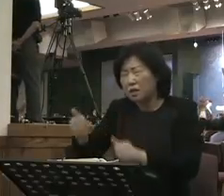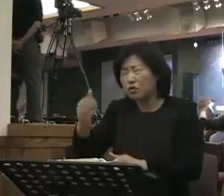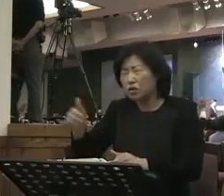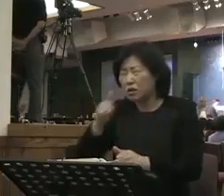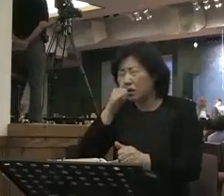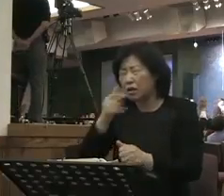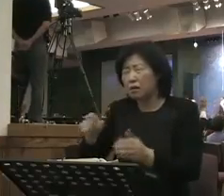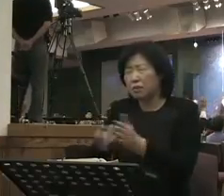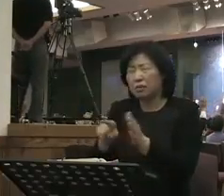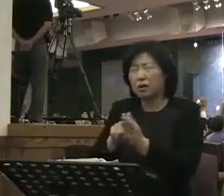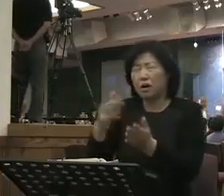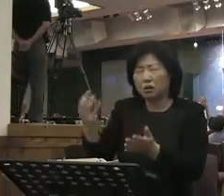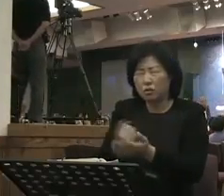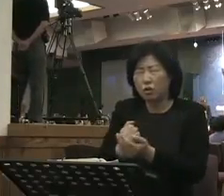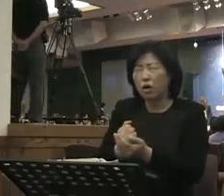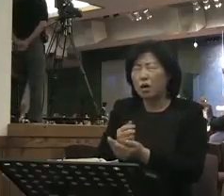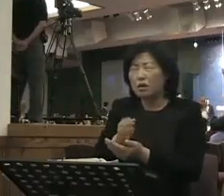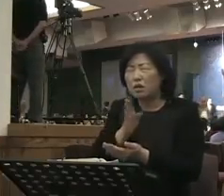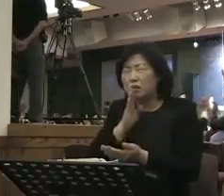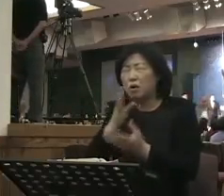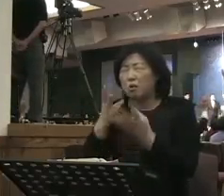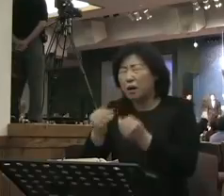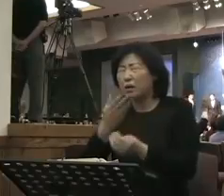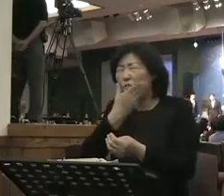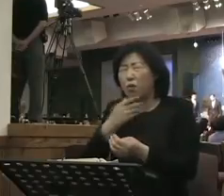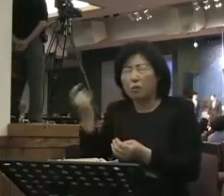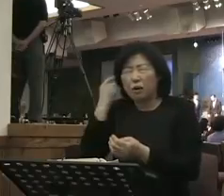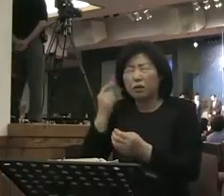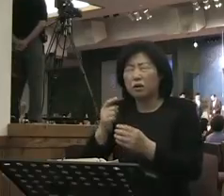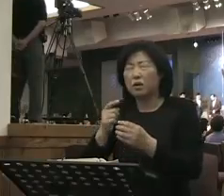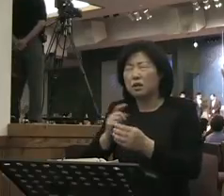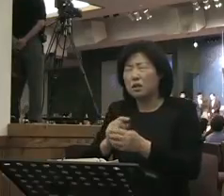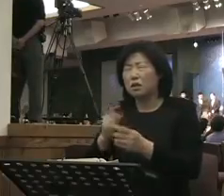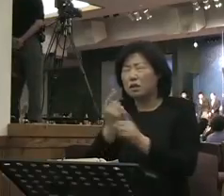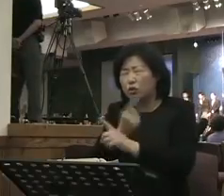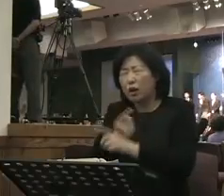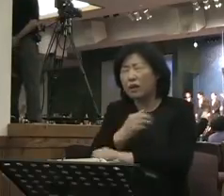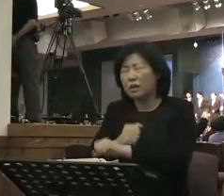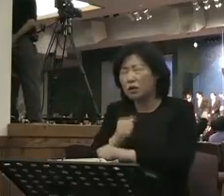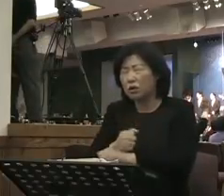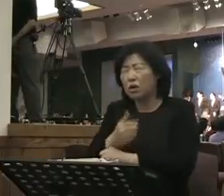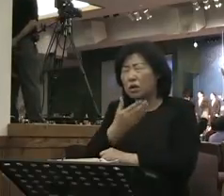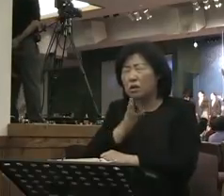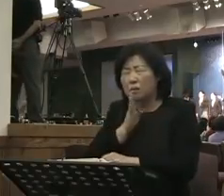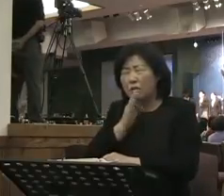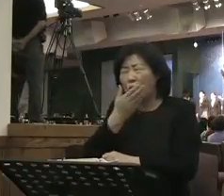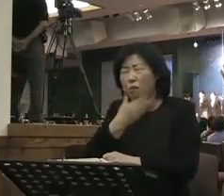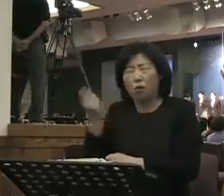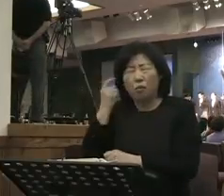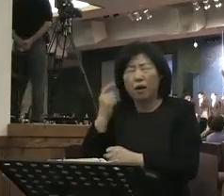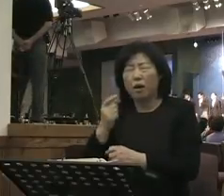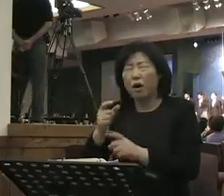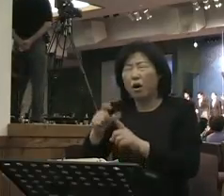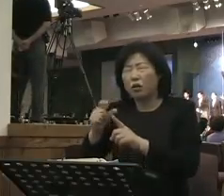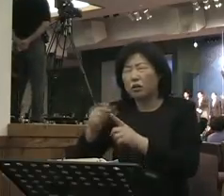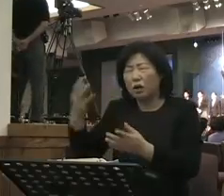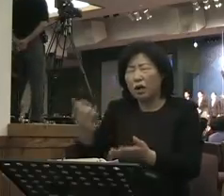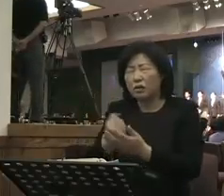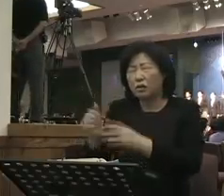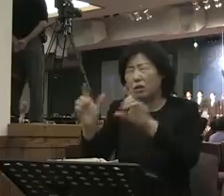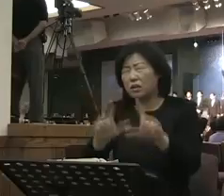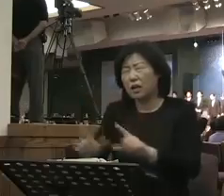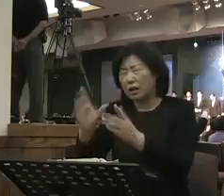수 있는, 치유할 수 있는 복음의 언어를 허락하여 주시옵소서. 그리고 하나님 예배하는 공동체 되어서 아버지 세상의